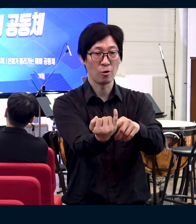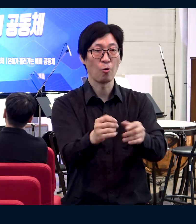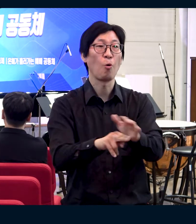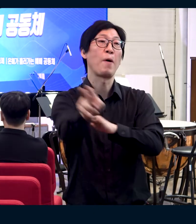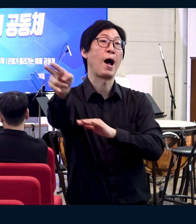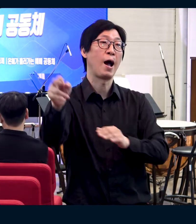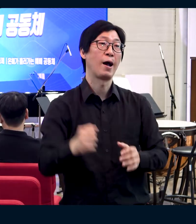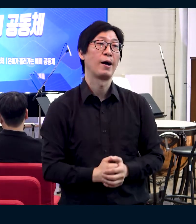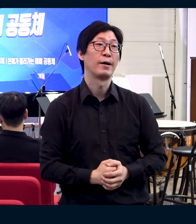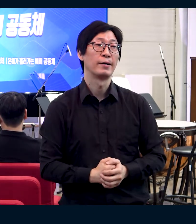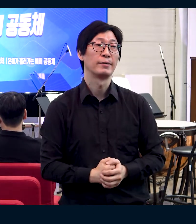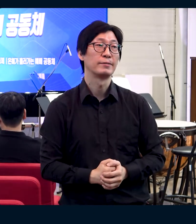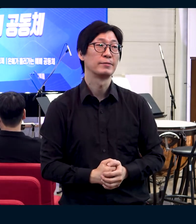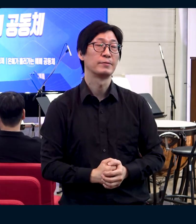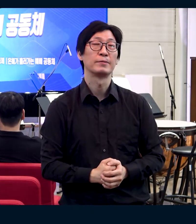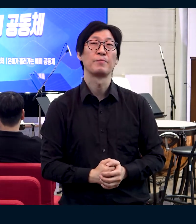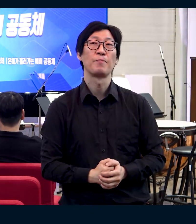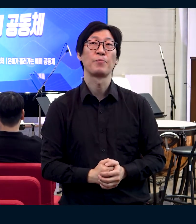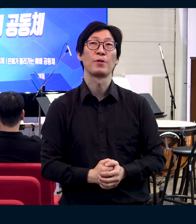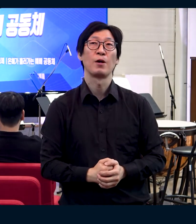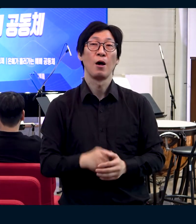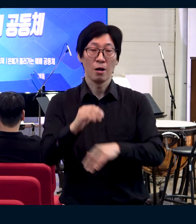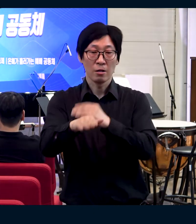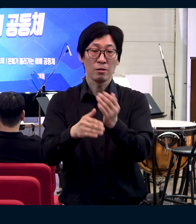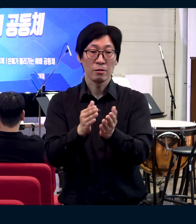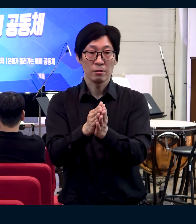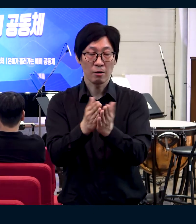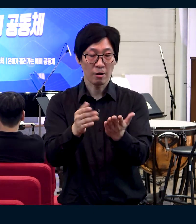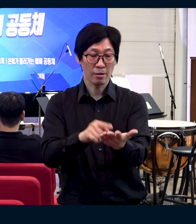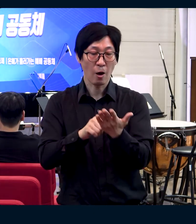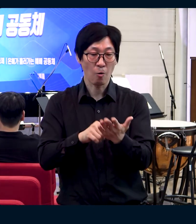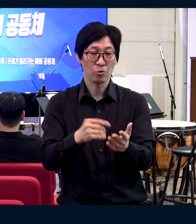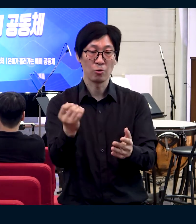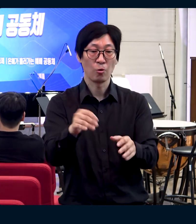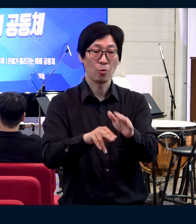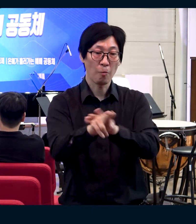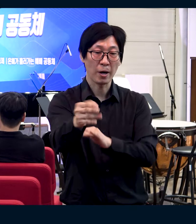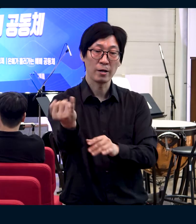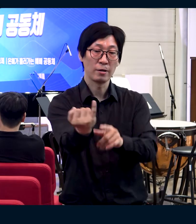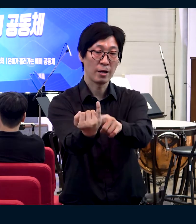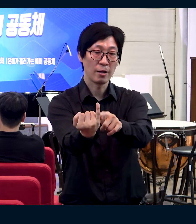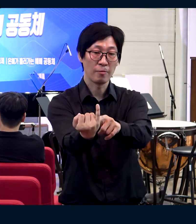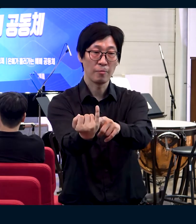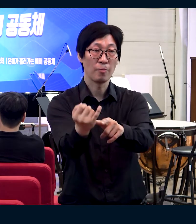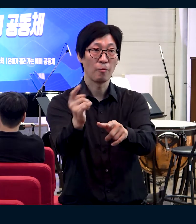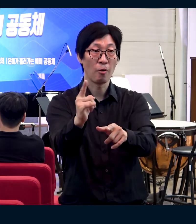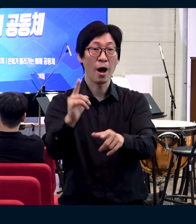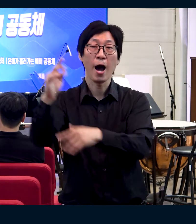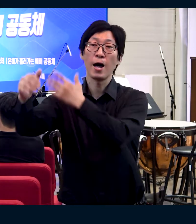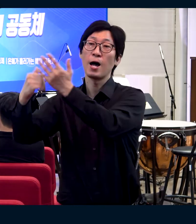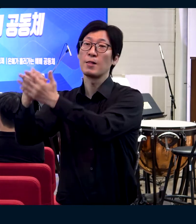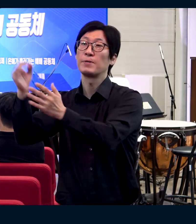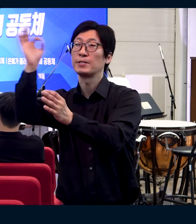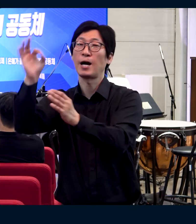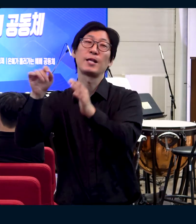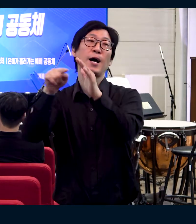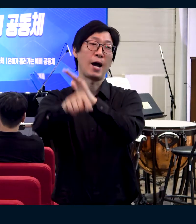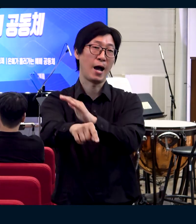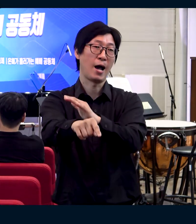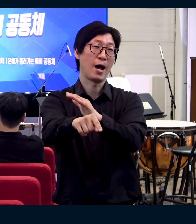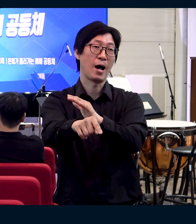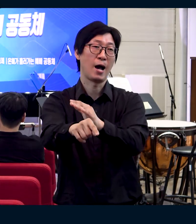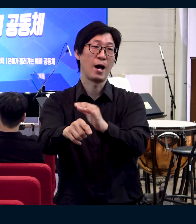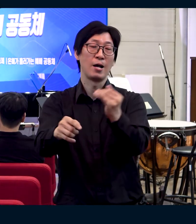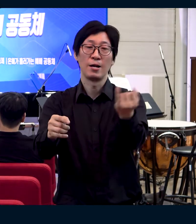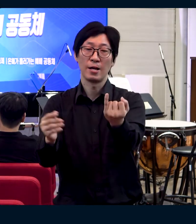그런데 성경은 놀랍게도 그렇게 도망친 하갈을 하나님이 찾아가서 그를